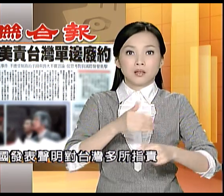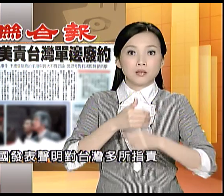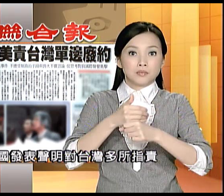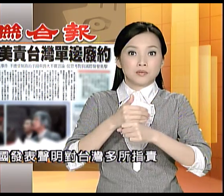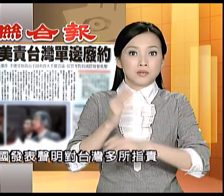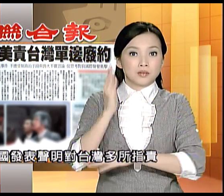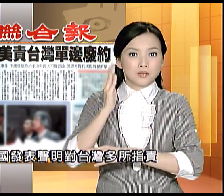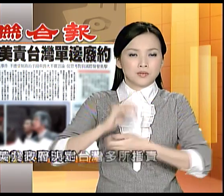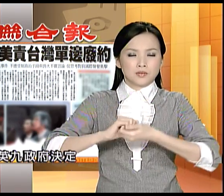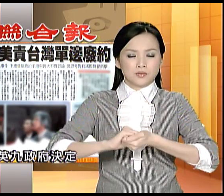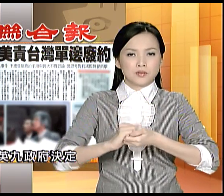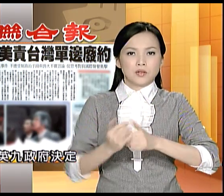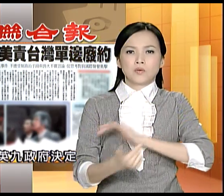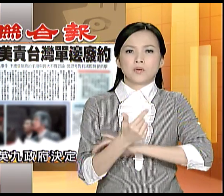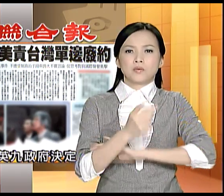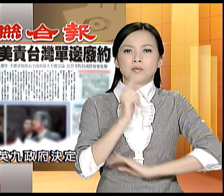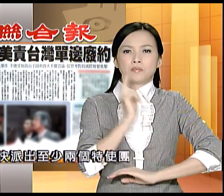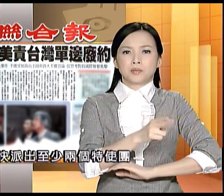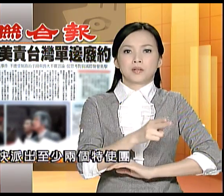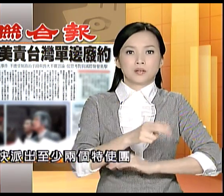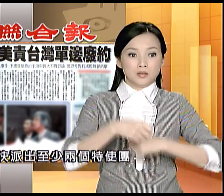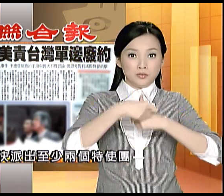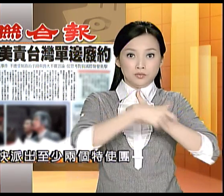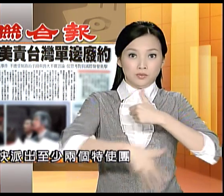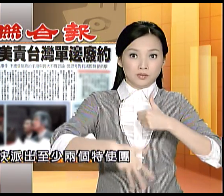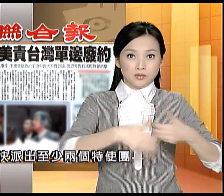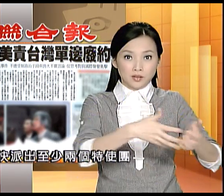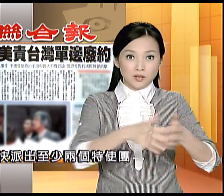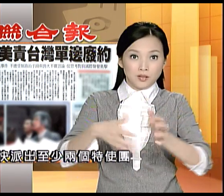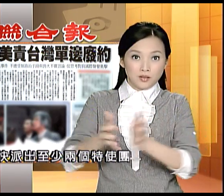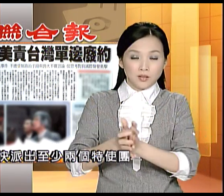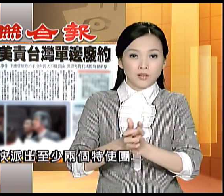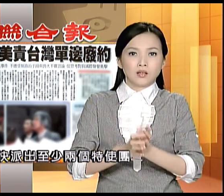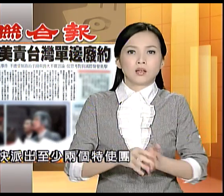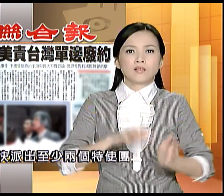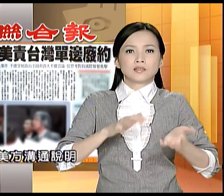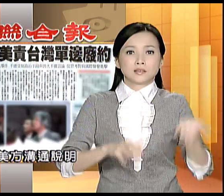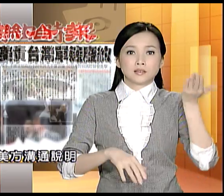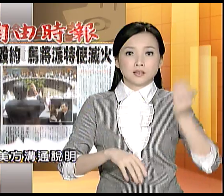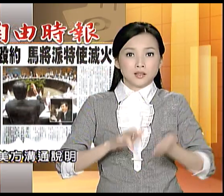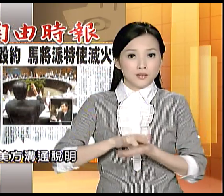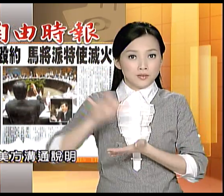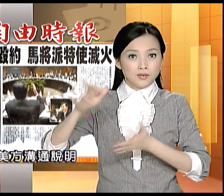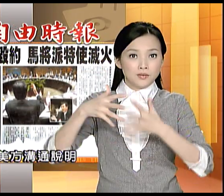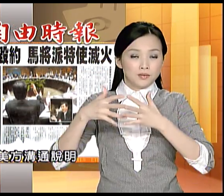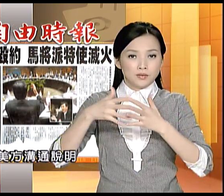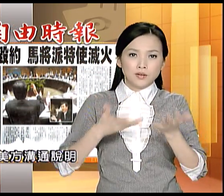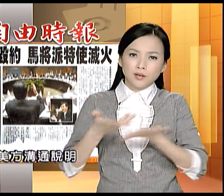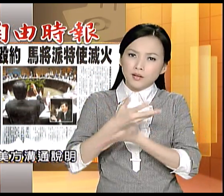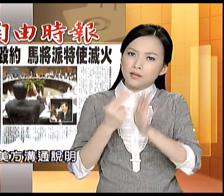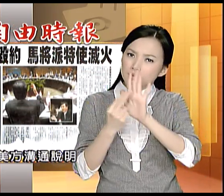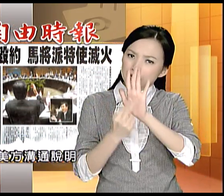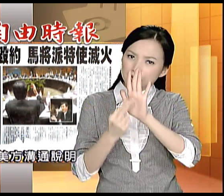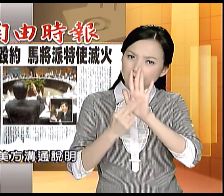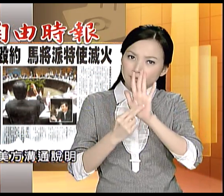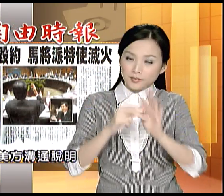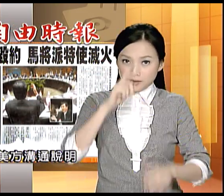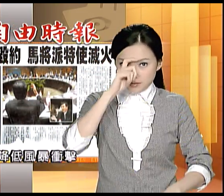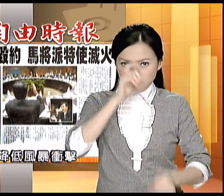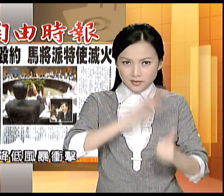责。马英九政府决定尽快派出至少两个特使团向美方来沟通说明，以降低